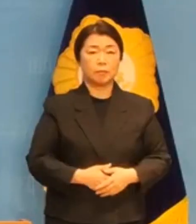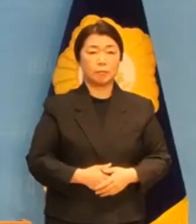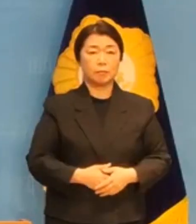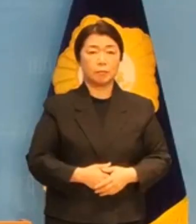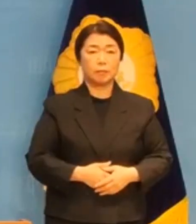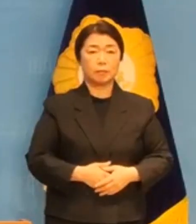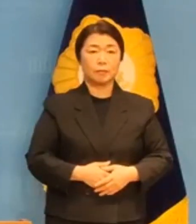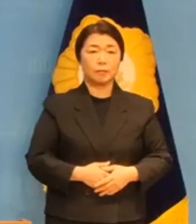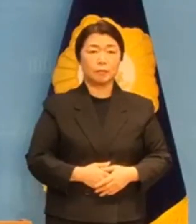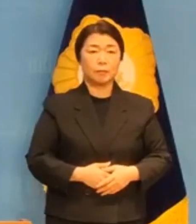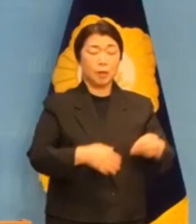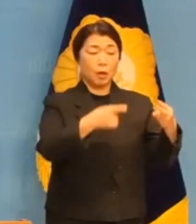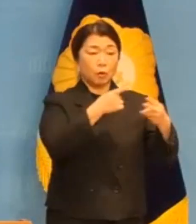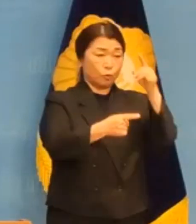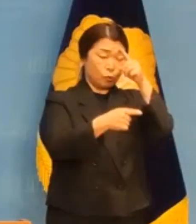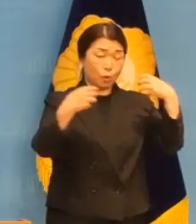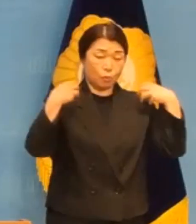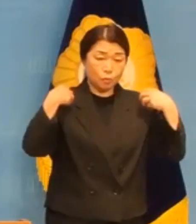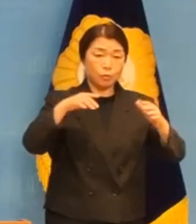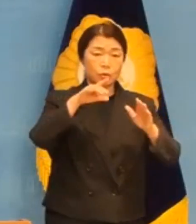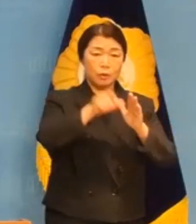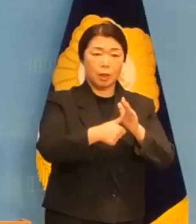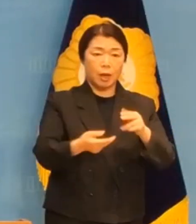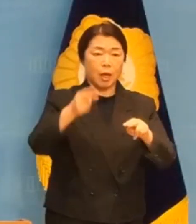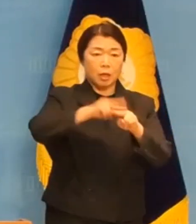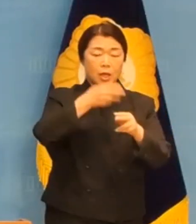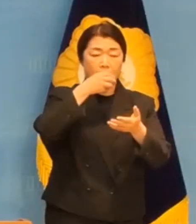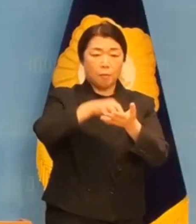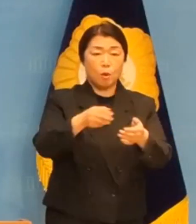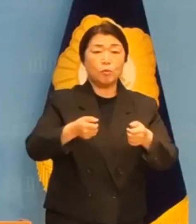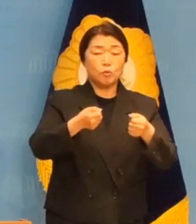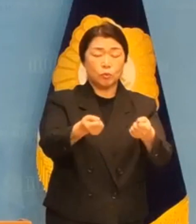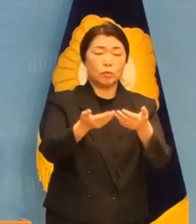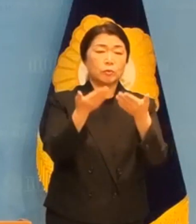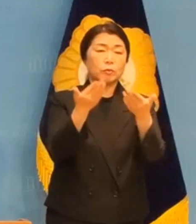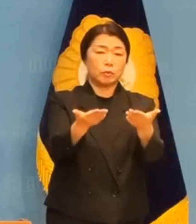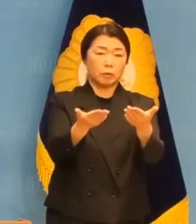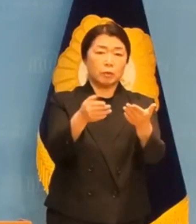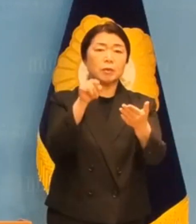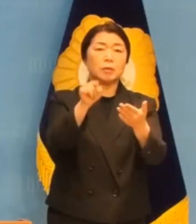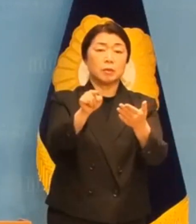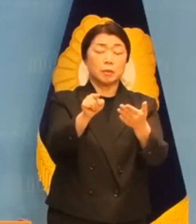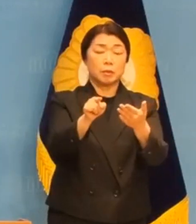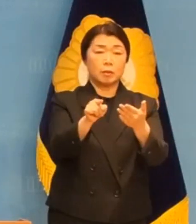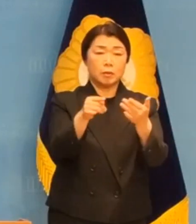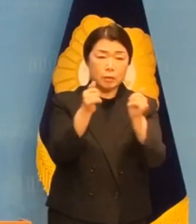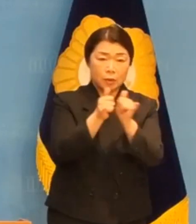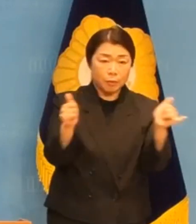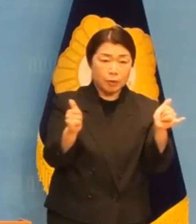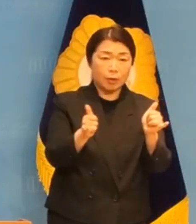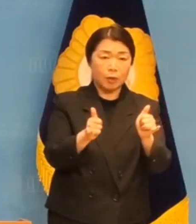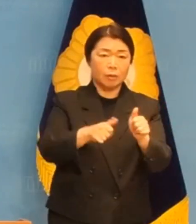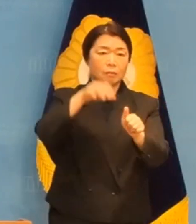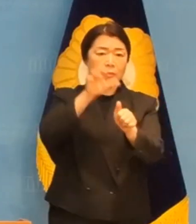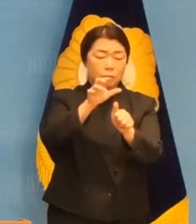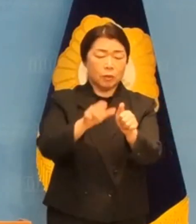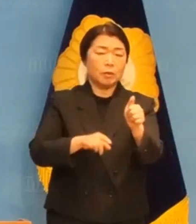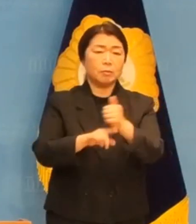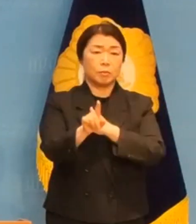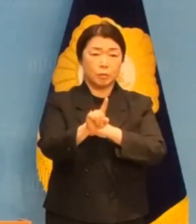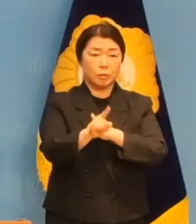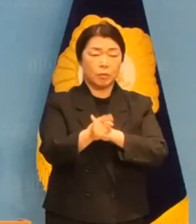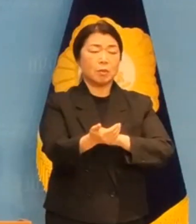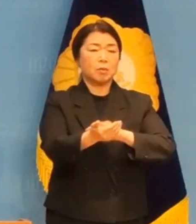정권에서 임명된 인사를 향한 이러한 반복적인 공개 질타는 업무보고가 정책 점검이 아닌 전